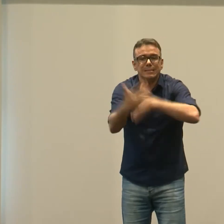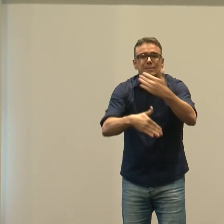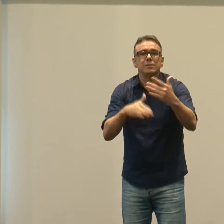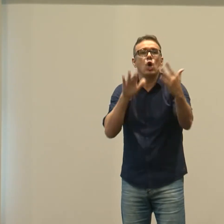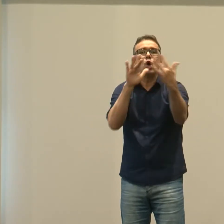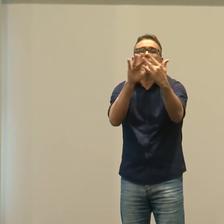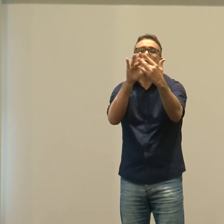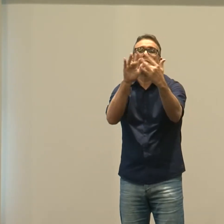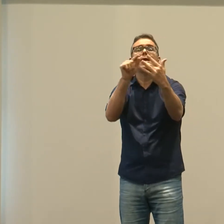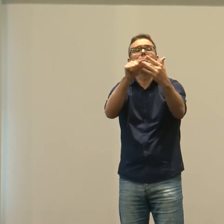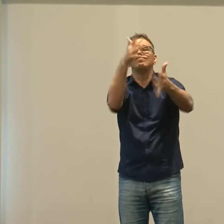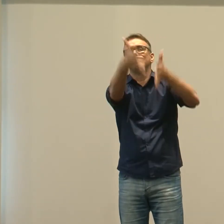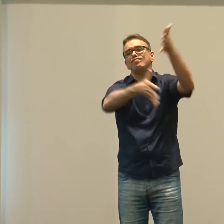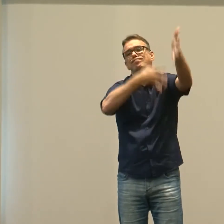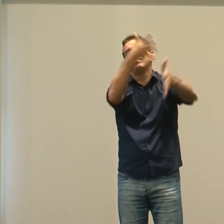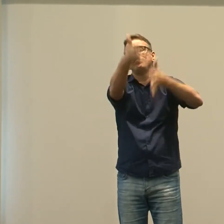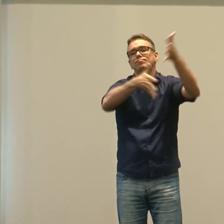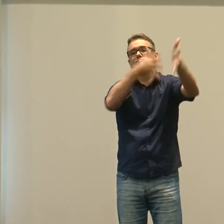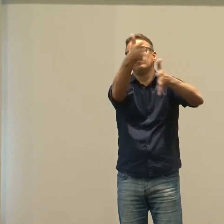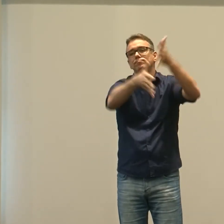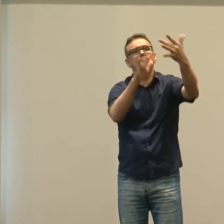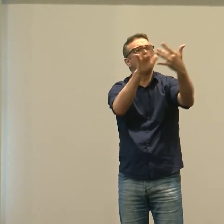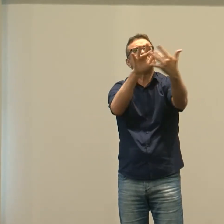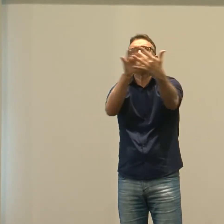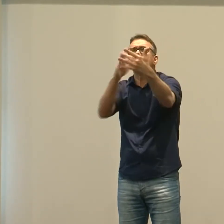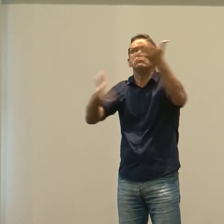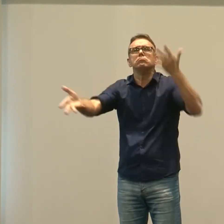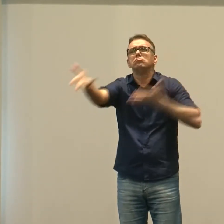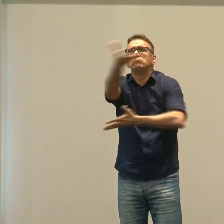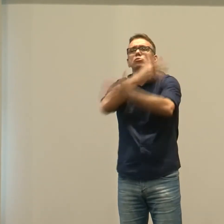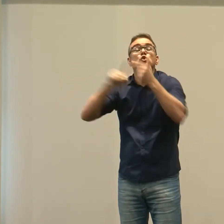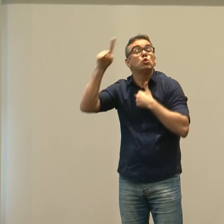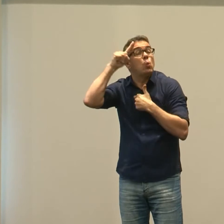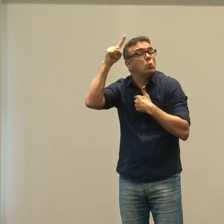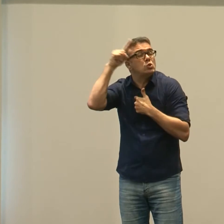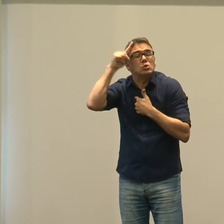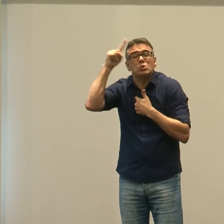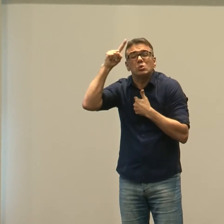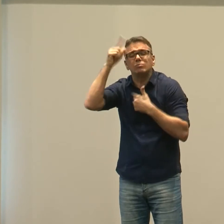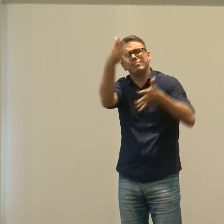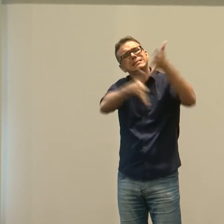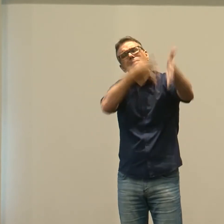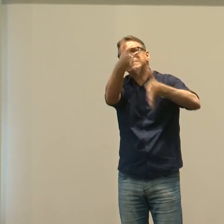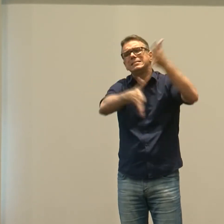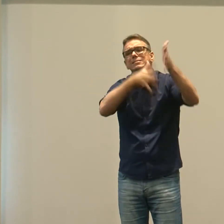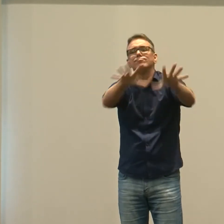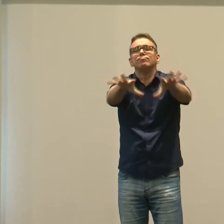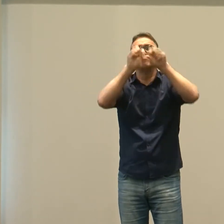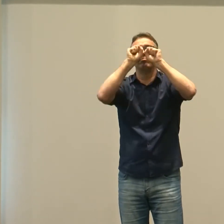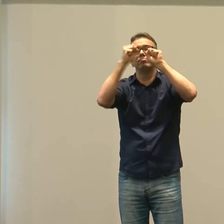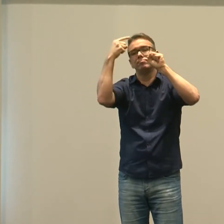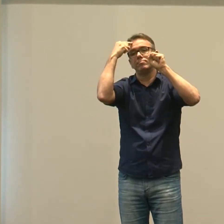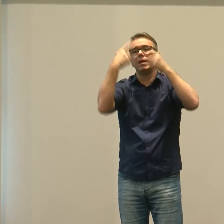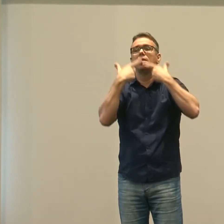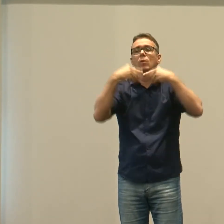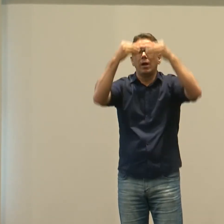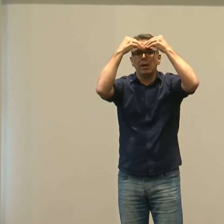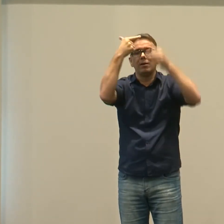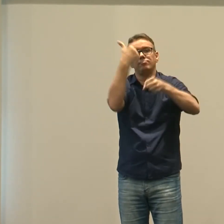A criança, ela necessita de contato com Libras. Sinalizar diariamente, cotidianamente, para que